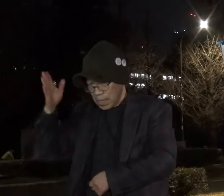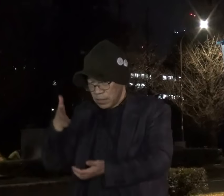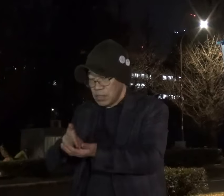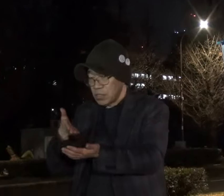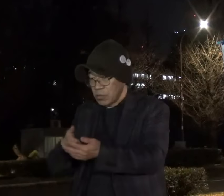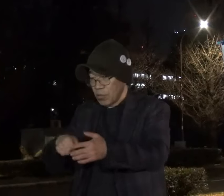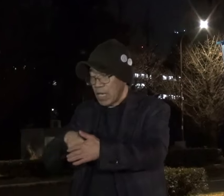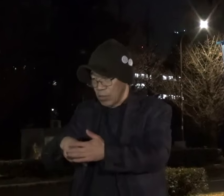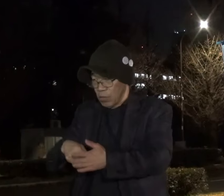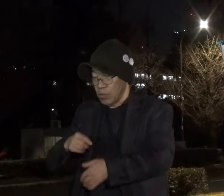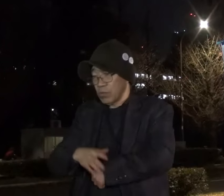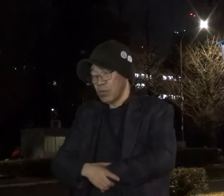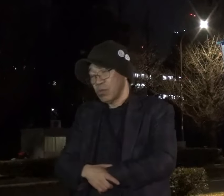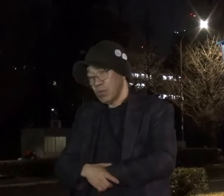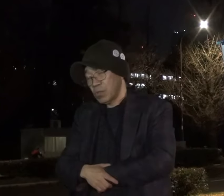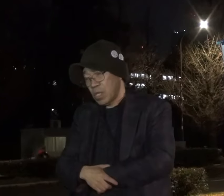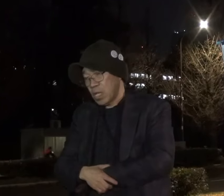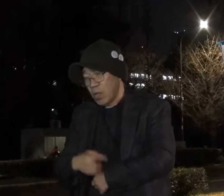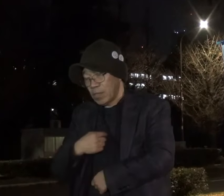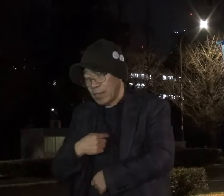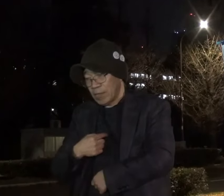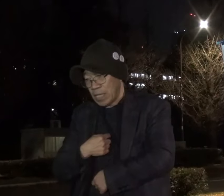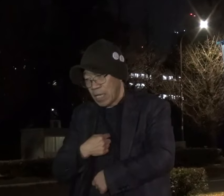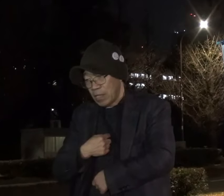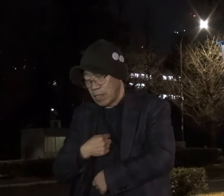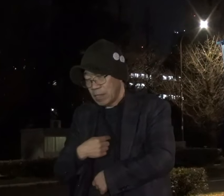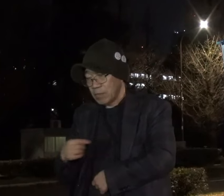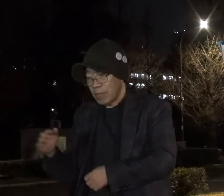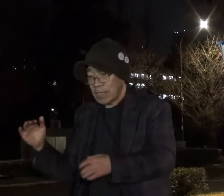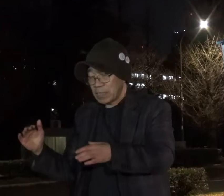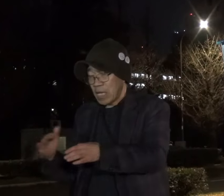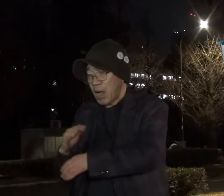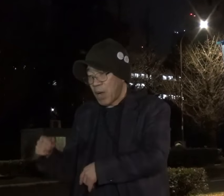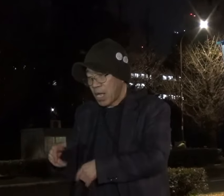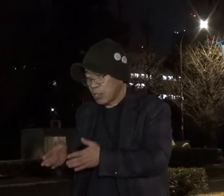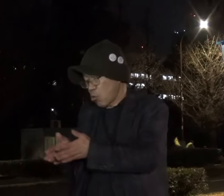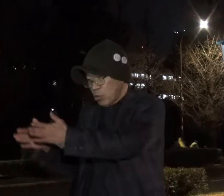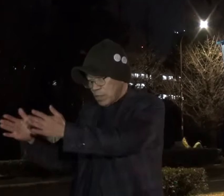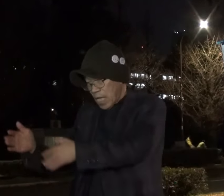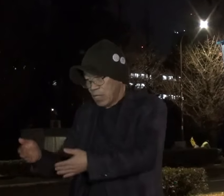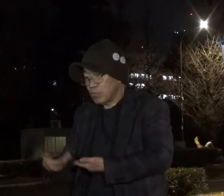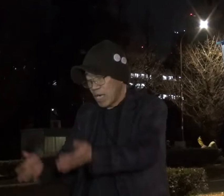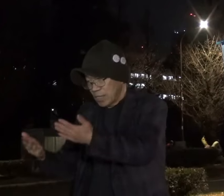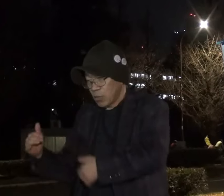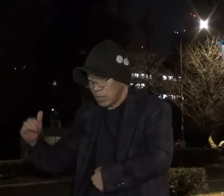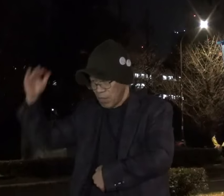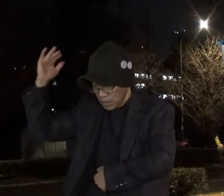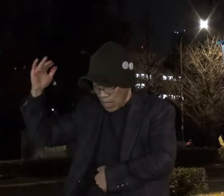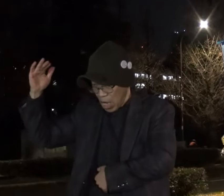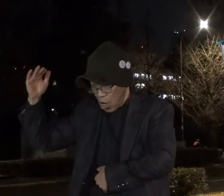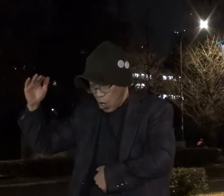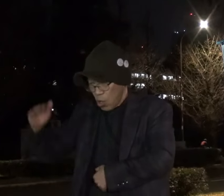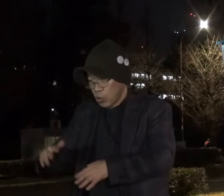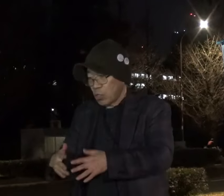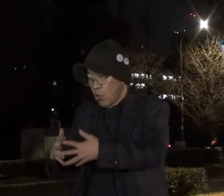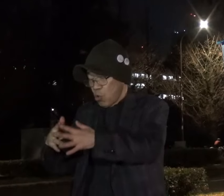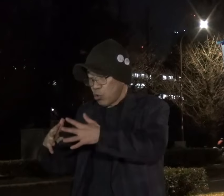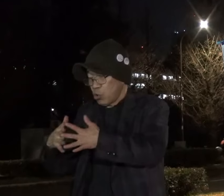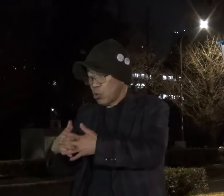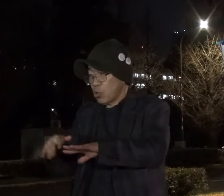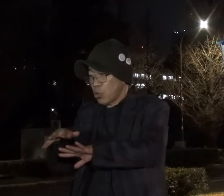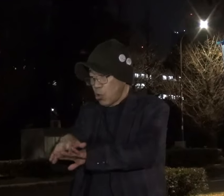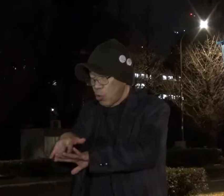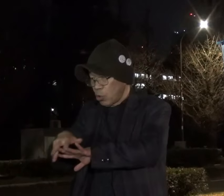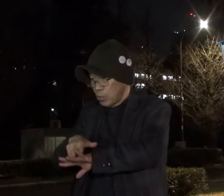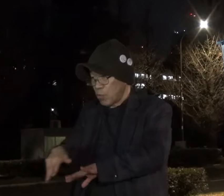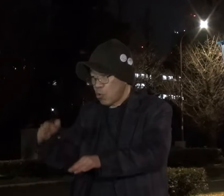。私は浜通りで生まれ育ちました。実家は代々織物工場を営んでおり、実家